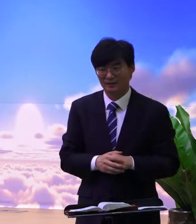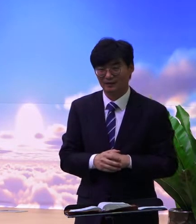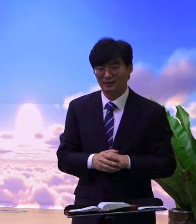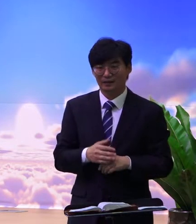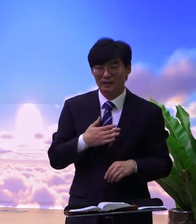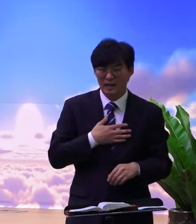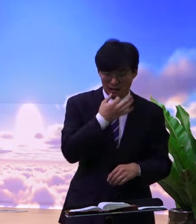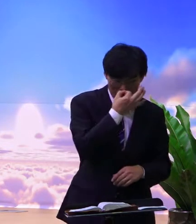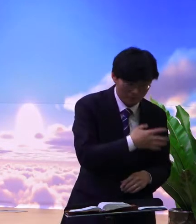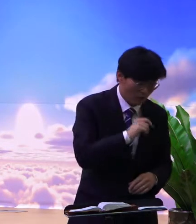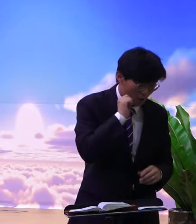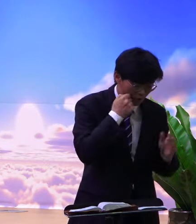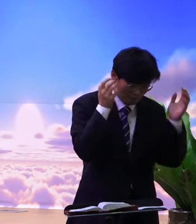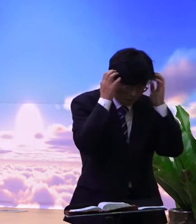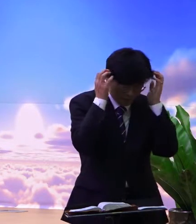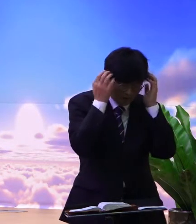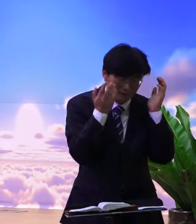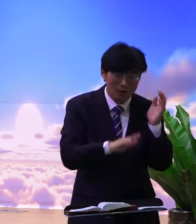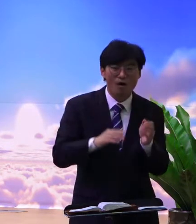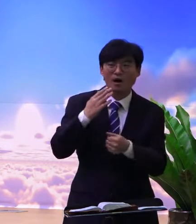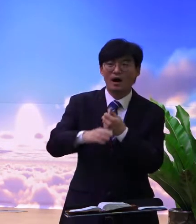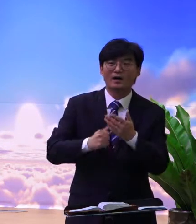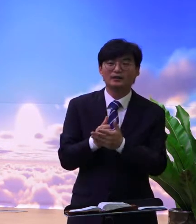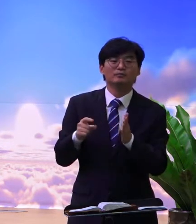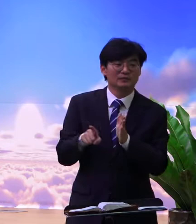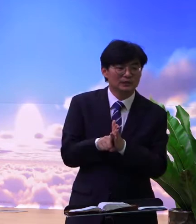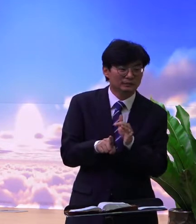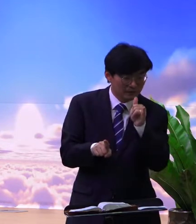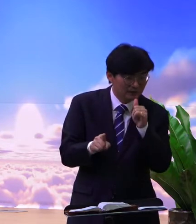있고 하나님께 감사할 수 있게 되는 것입니다.